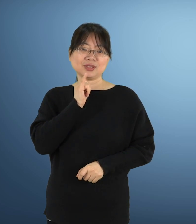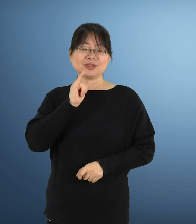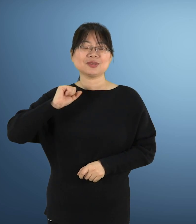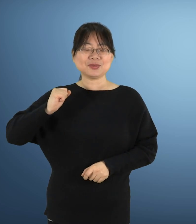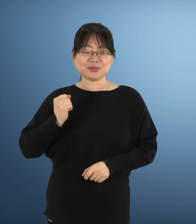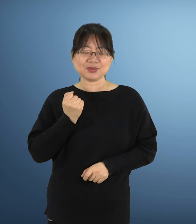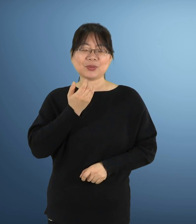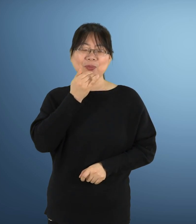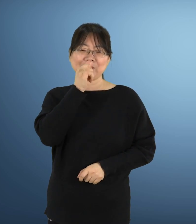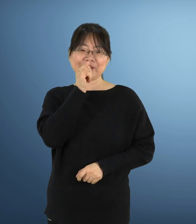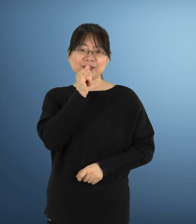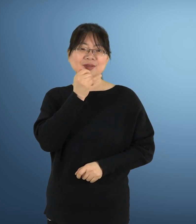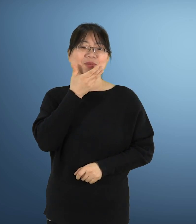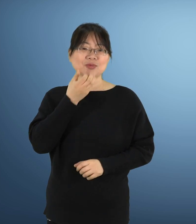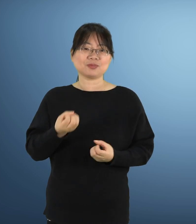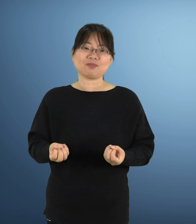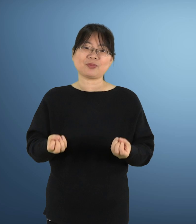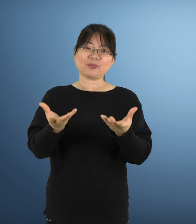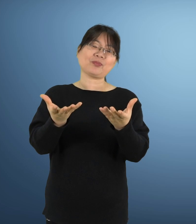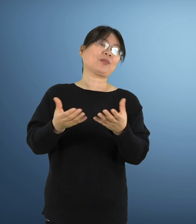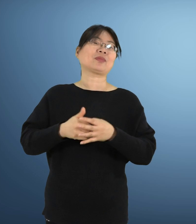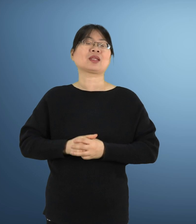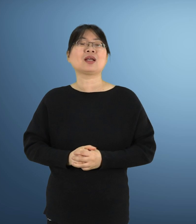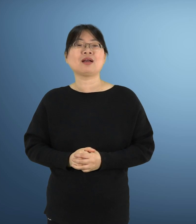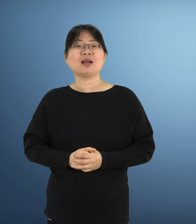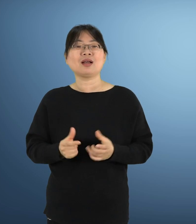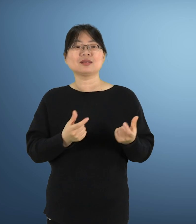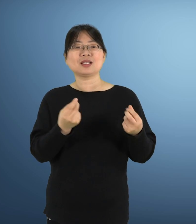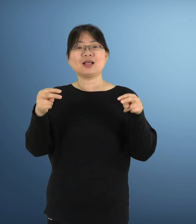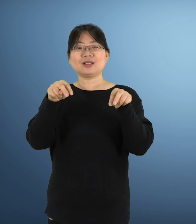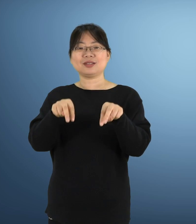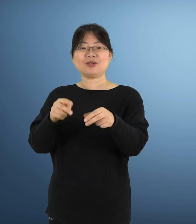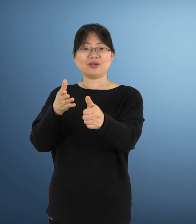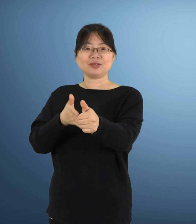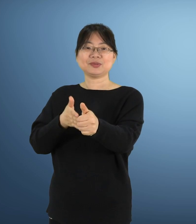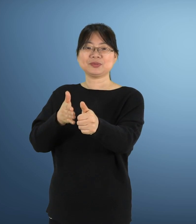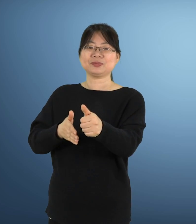순종이 있기를 축복합니다. 다 일어나십시다.